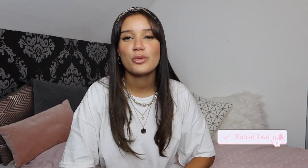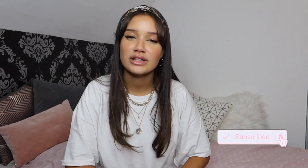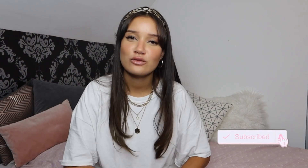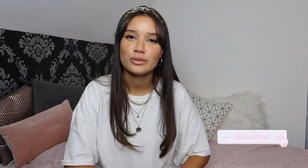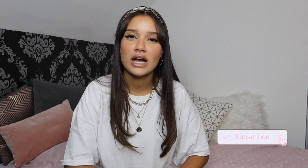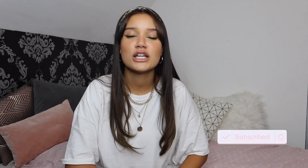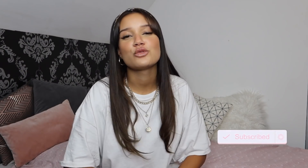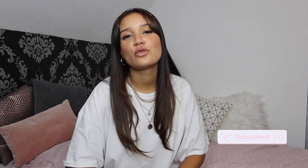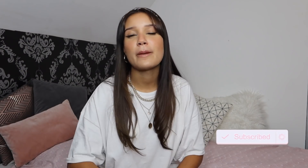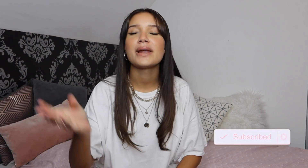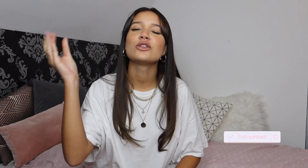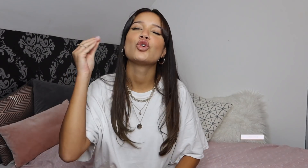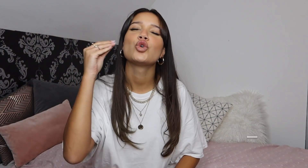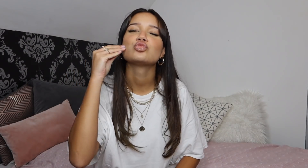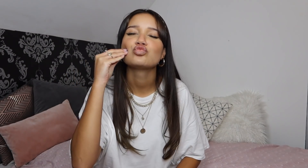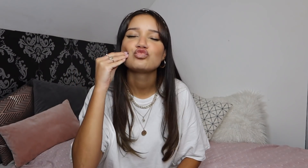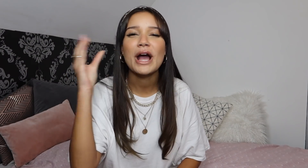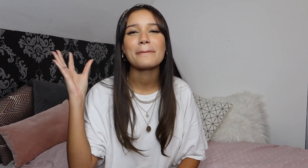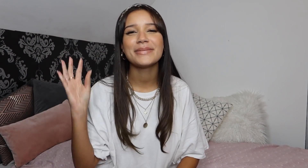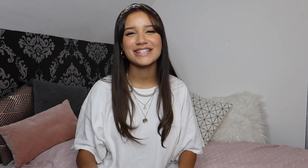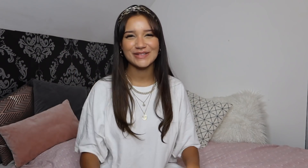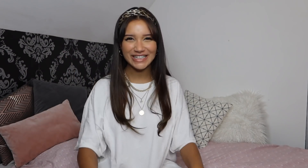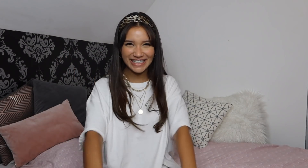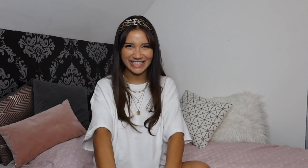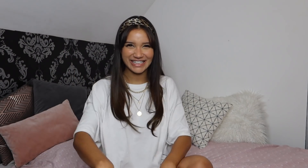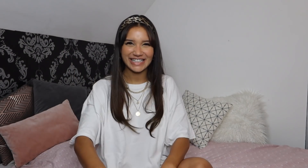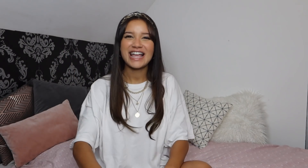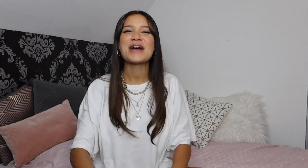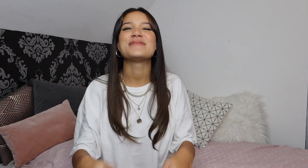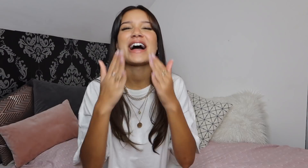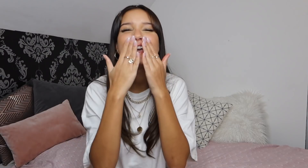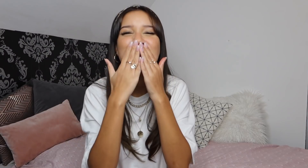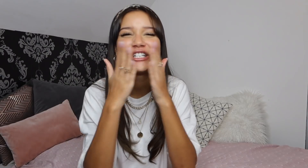portez-vous bien et je vous fais plein de gros bisous. Bye.